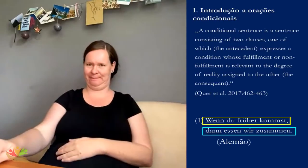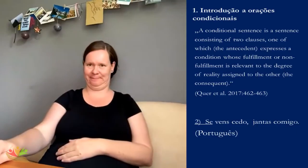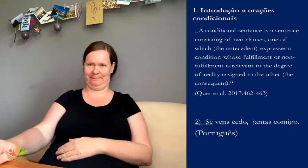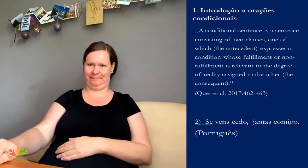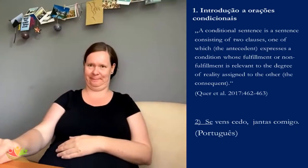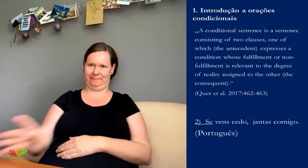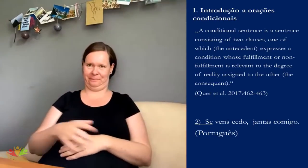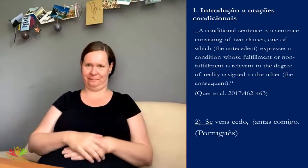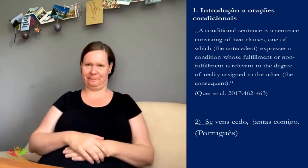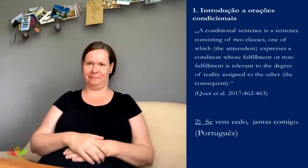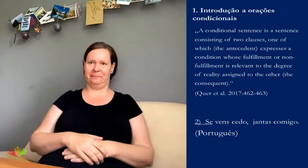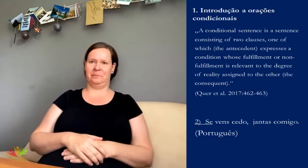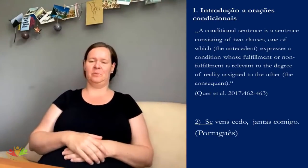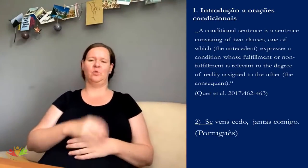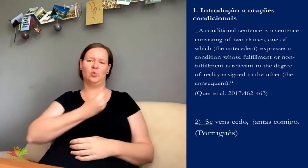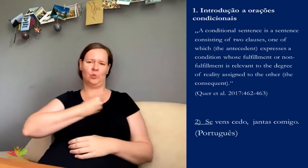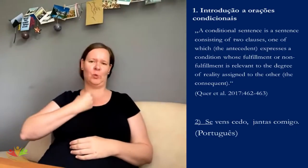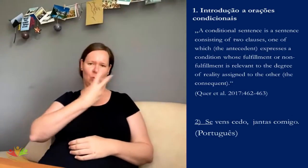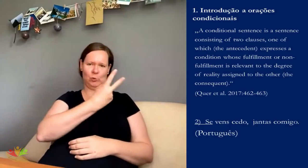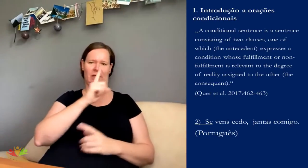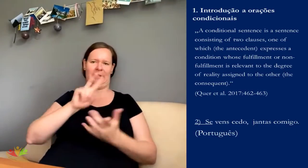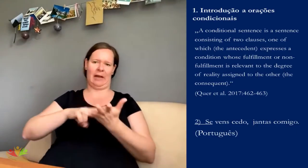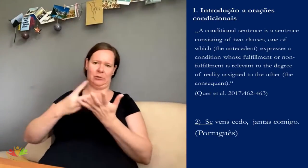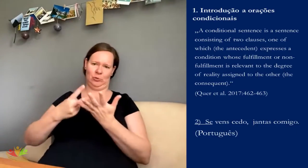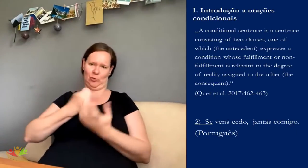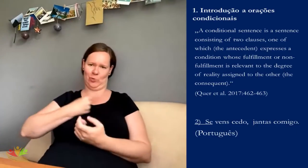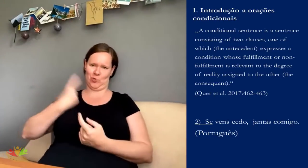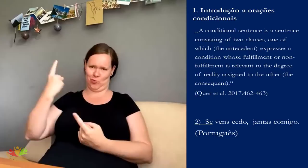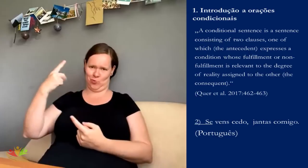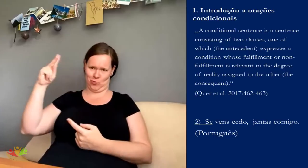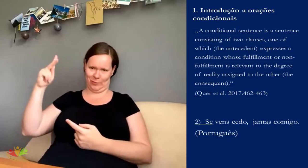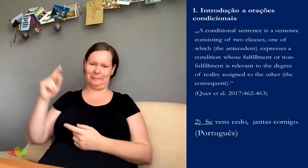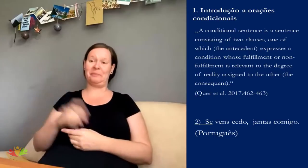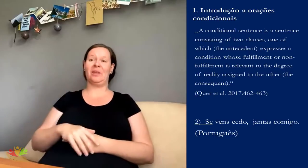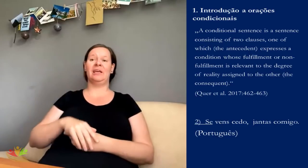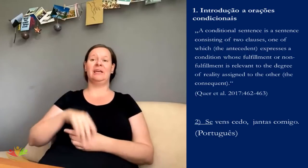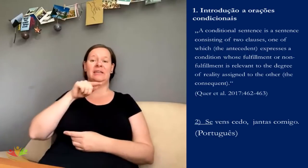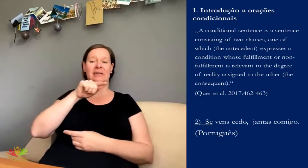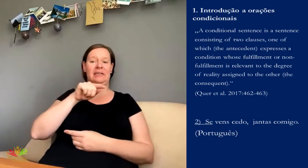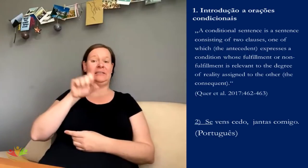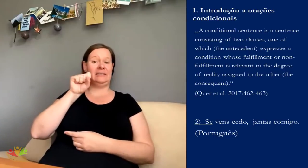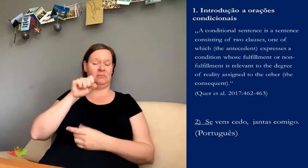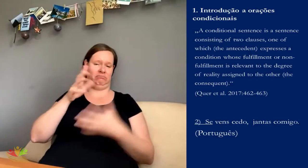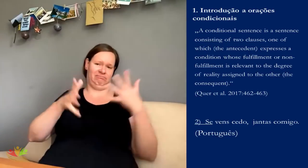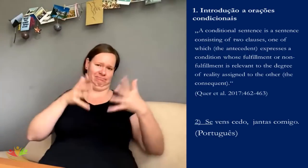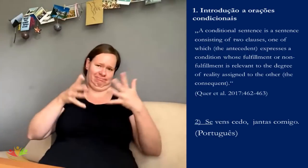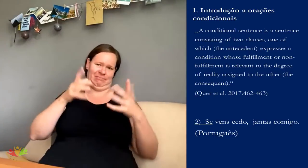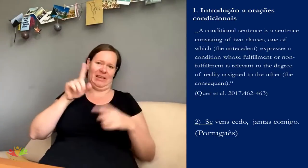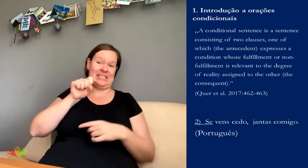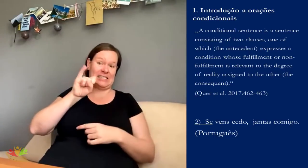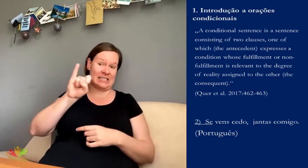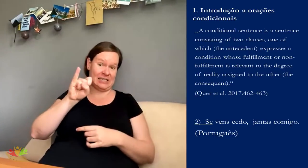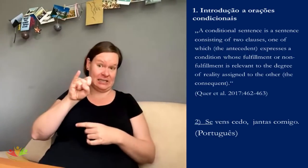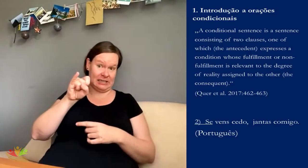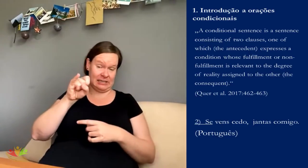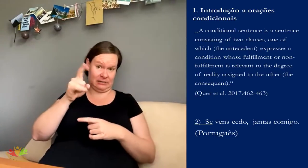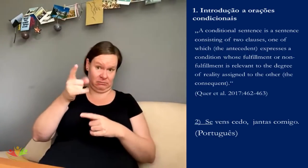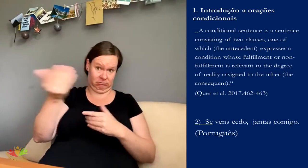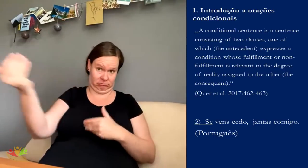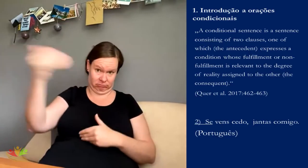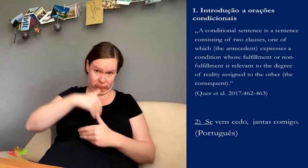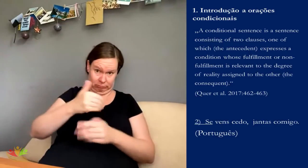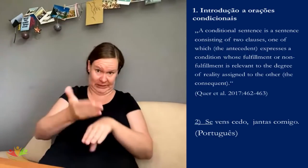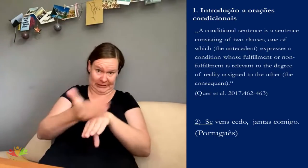ou então. Em português, nós temos uma tradução muito parecida. Se vem cedo, jantas comigo, é